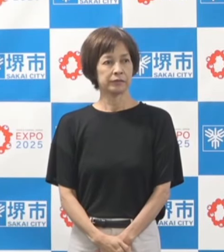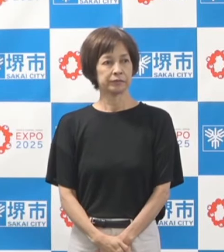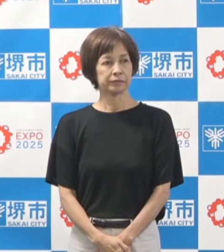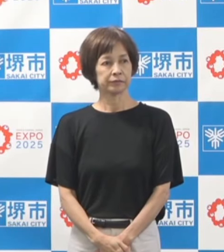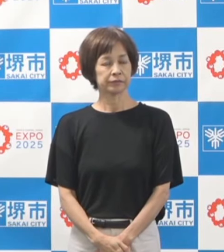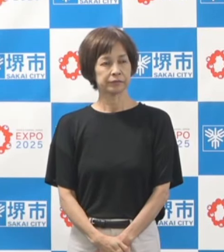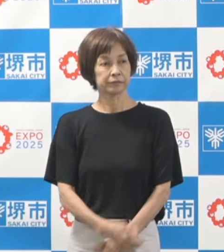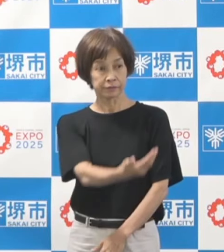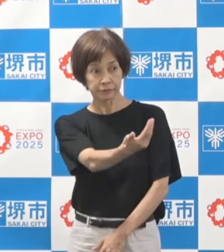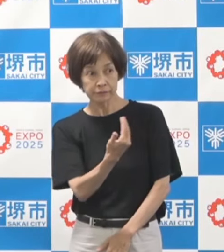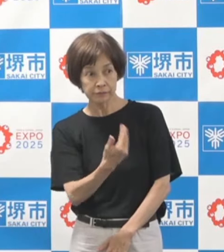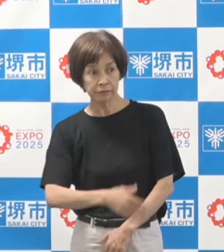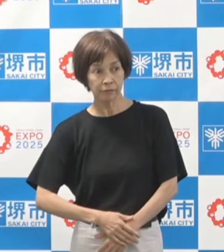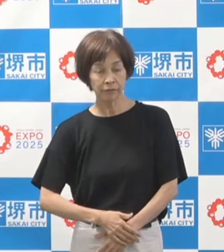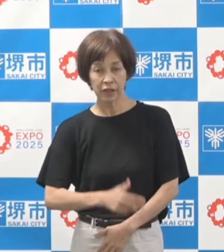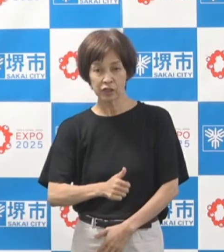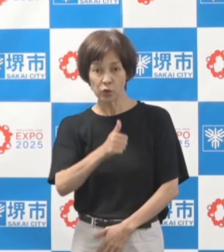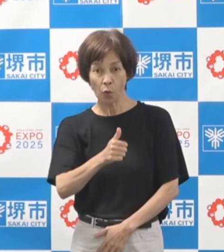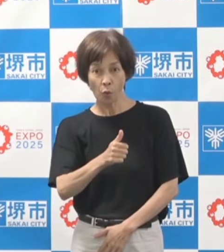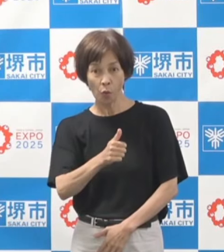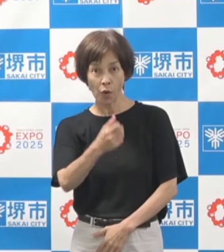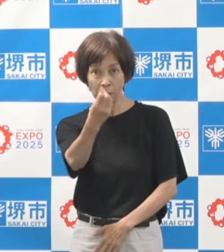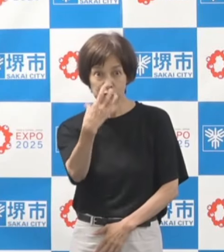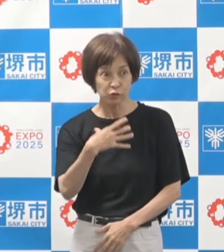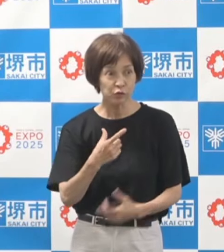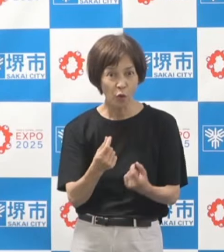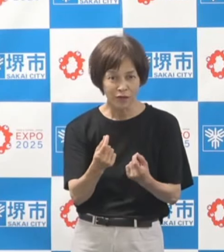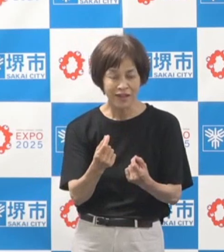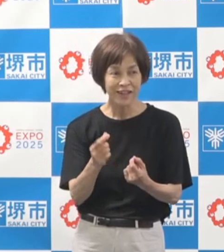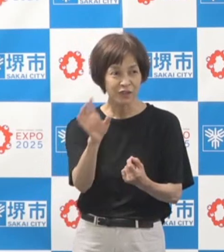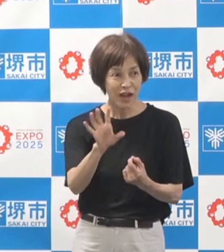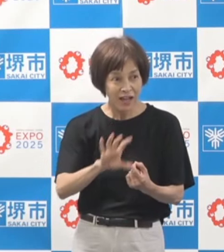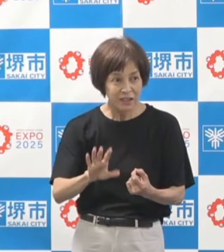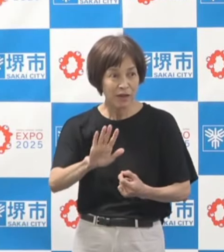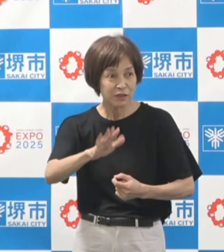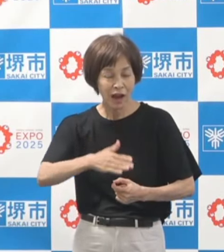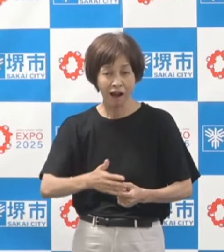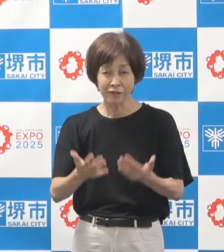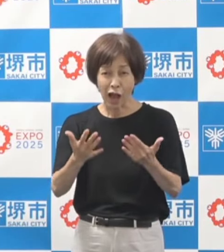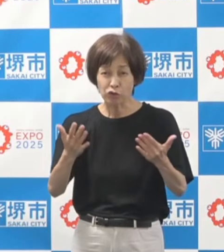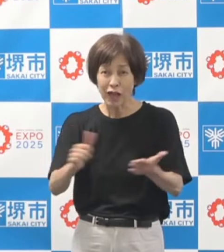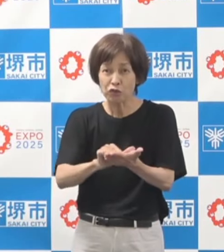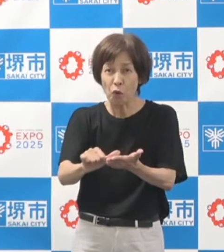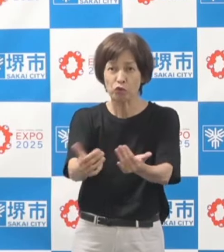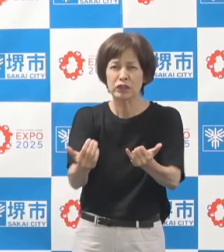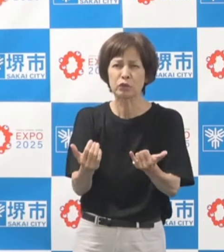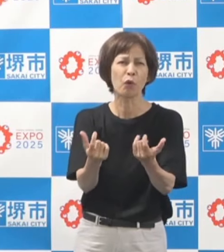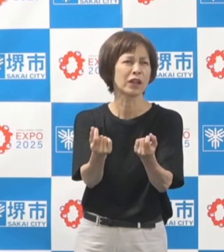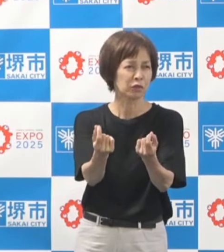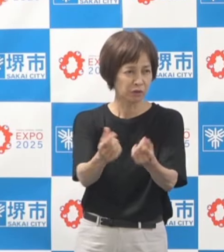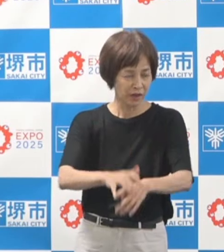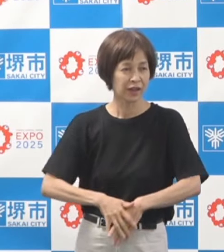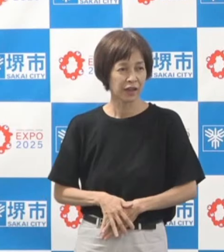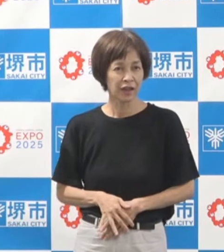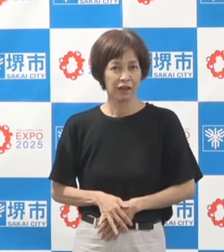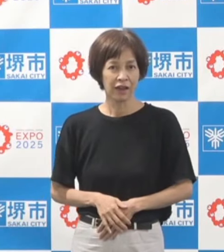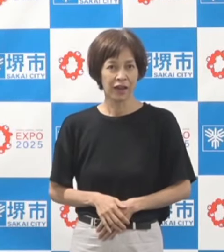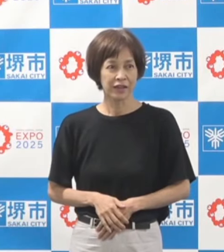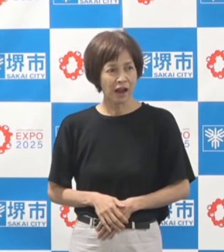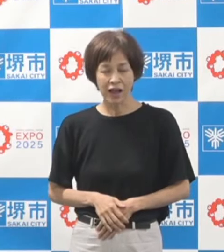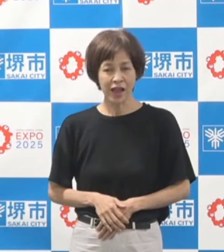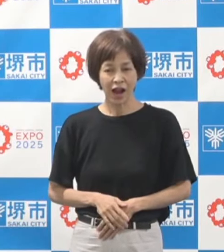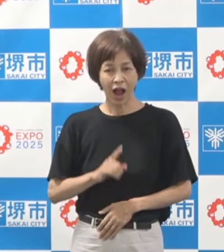あと冒頭に市長まさにおっしゃったように、その要は何回も出てますけど たくさん登録してもらわないといけない問題があって、はい、でなかなか